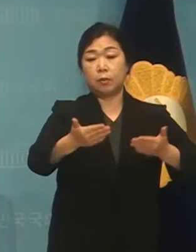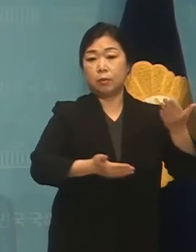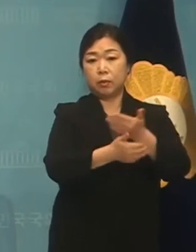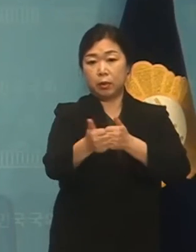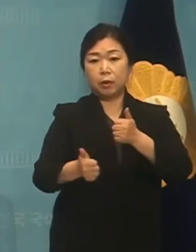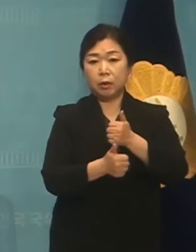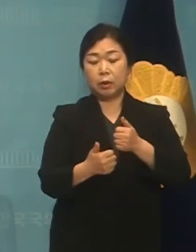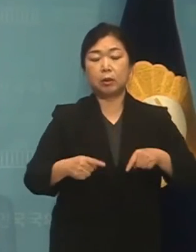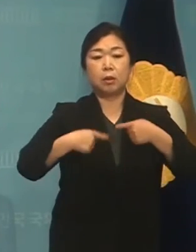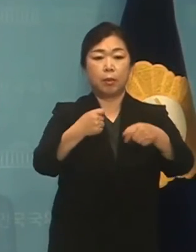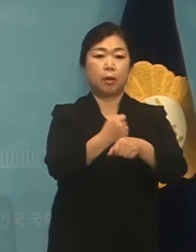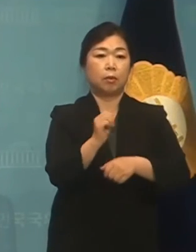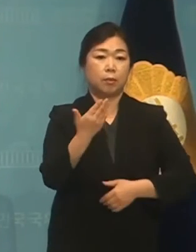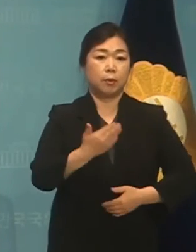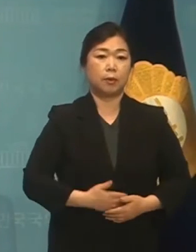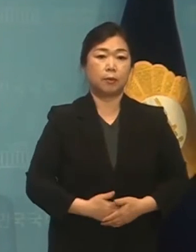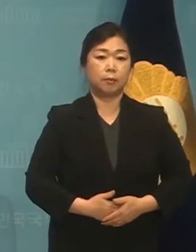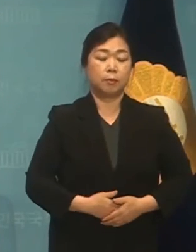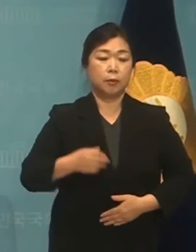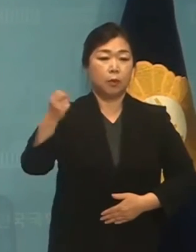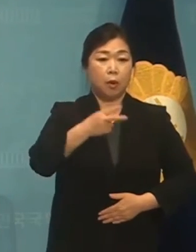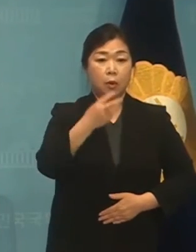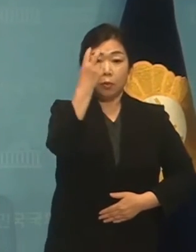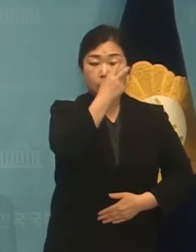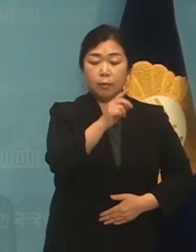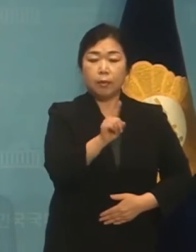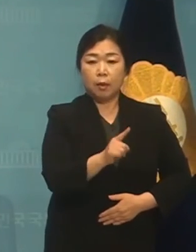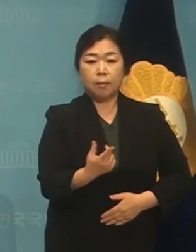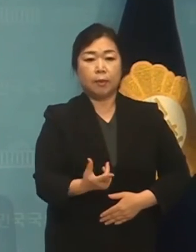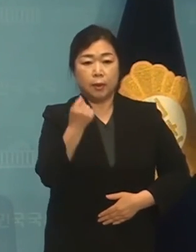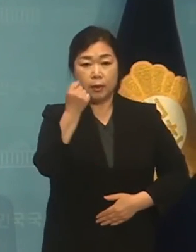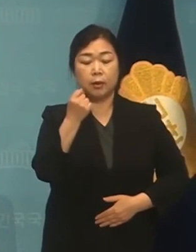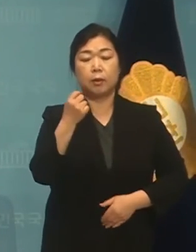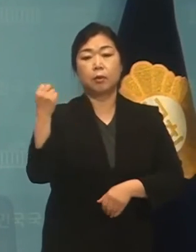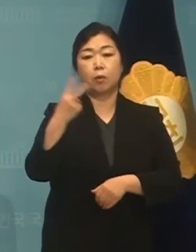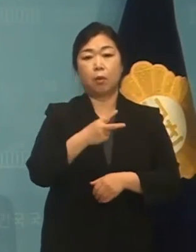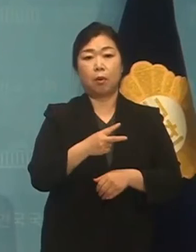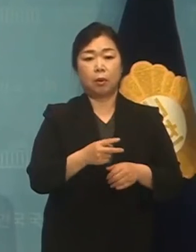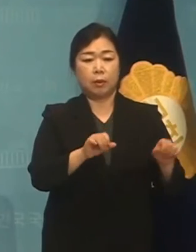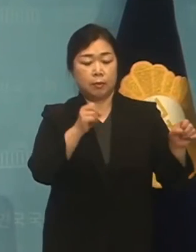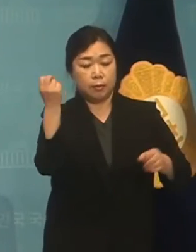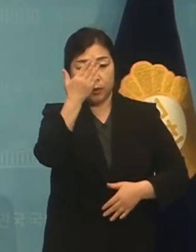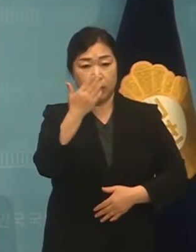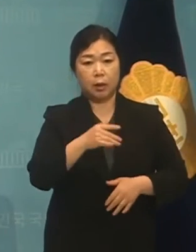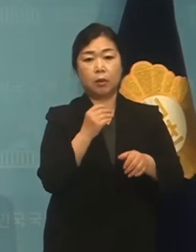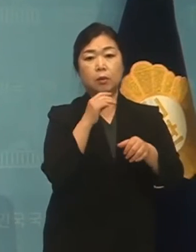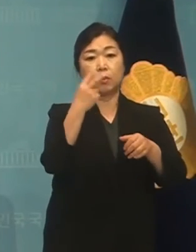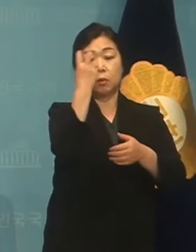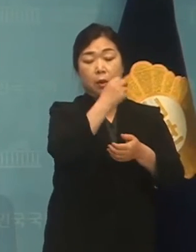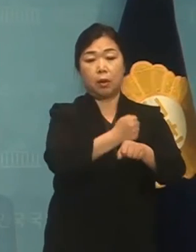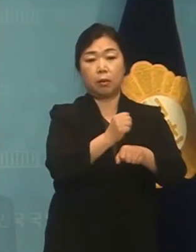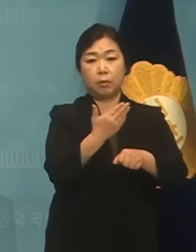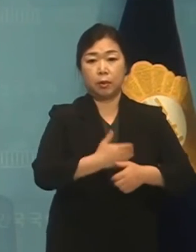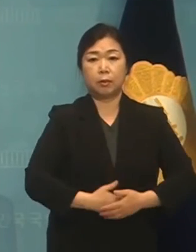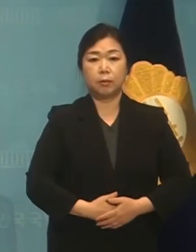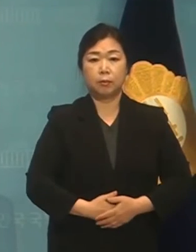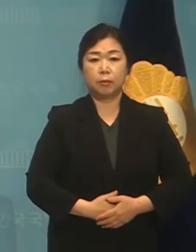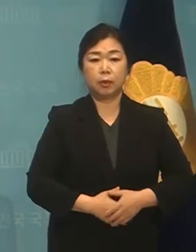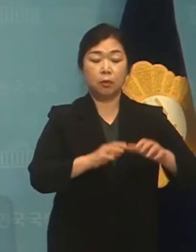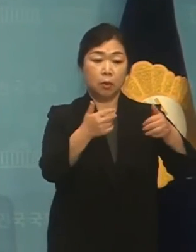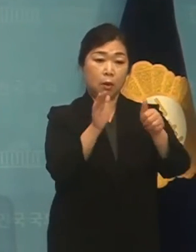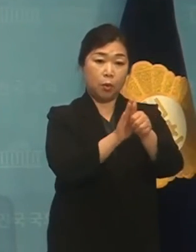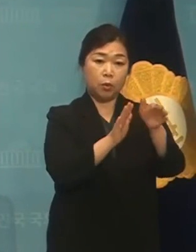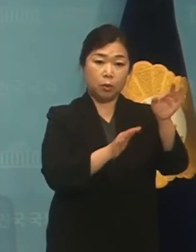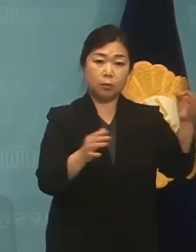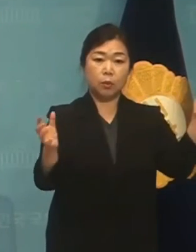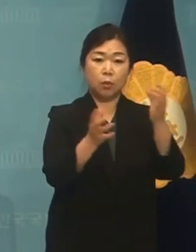공정위가 참여해야 합니다. 또한 조사는 신속하게 그리고 불시에 이루어져야 합니다.